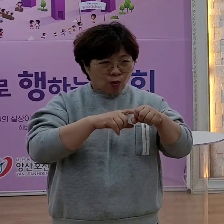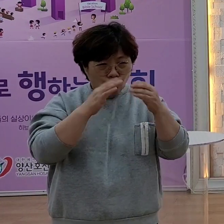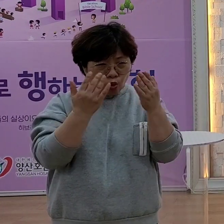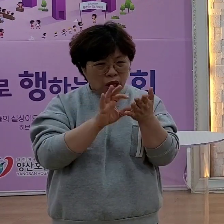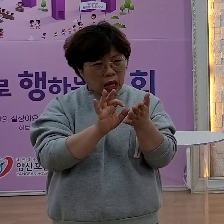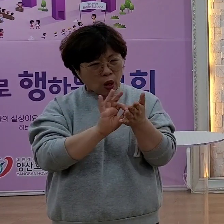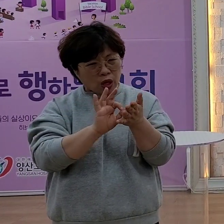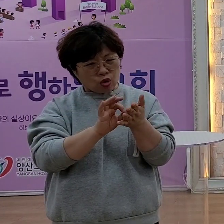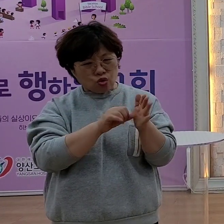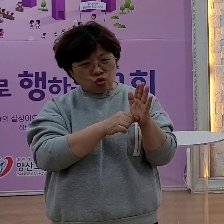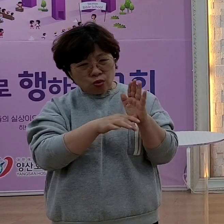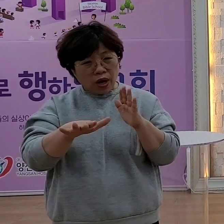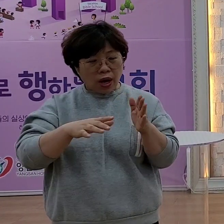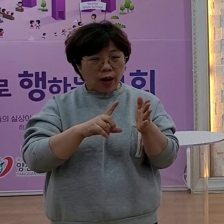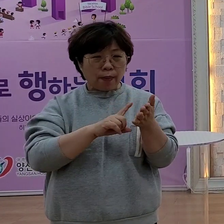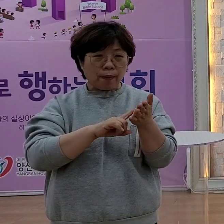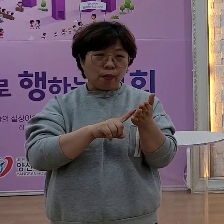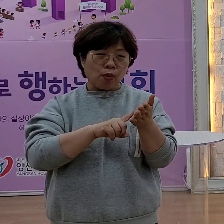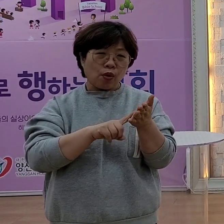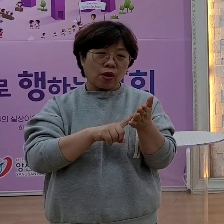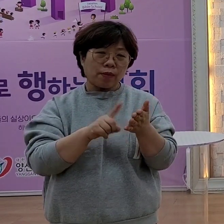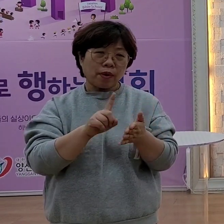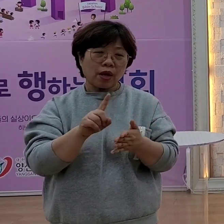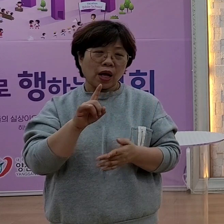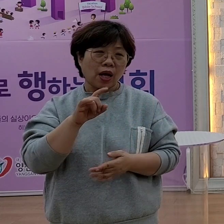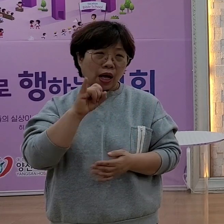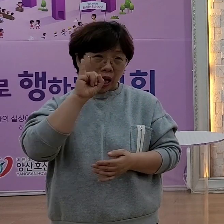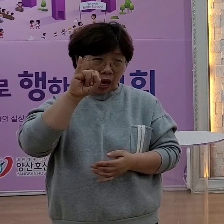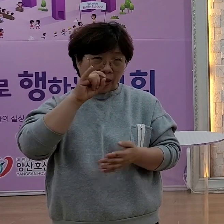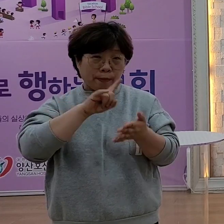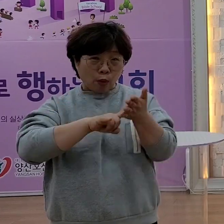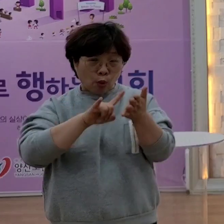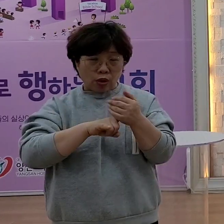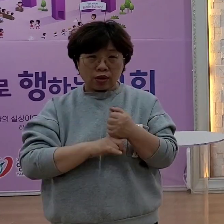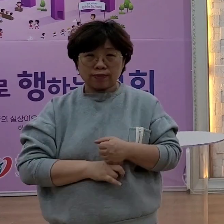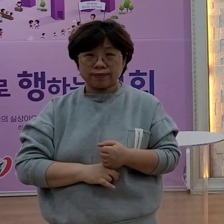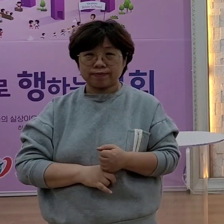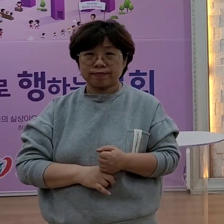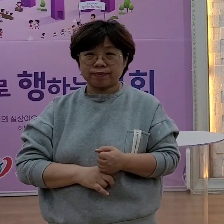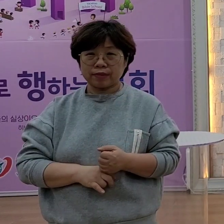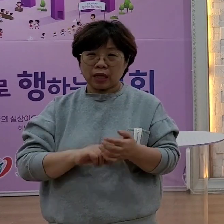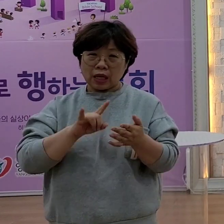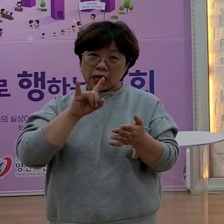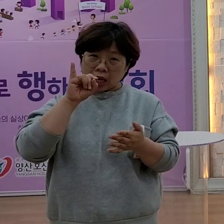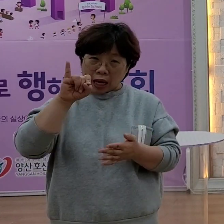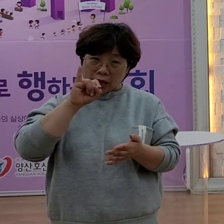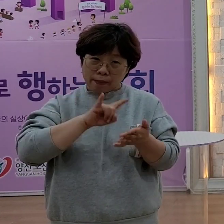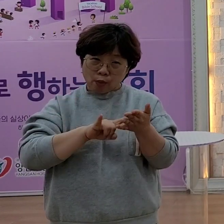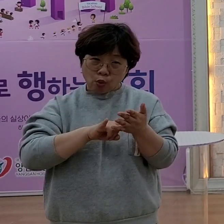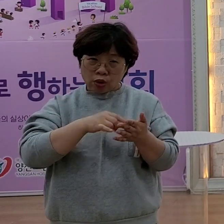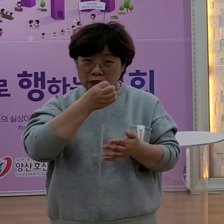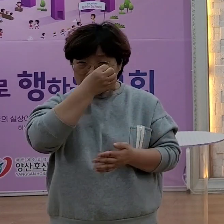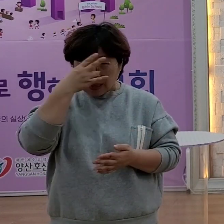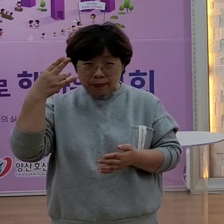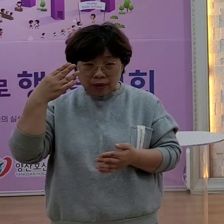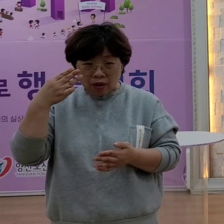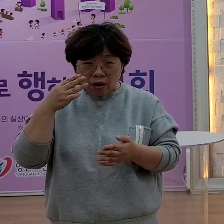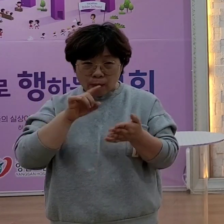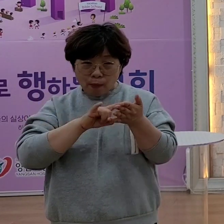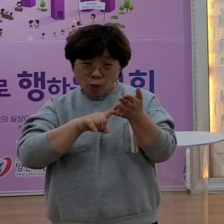아이폰. 나머지는 정말 별로 안 써요. 아이폰 아니면 갤럭시. 이 양대